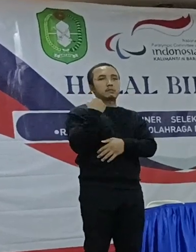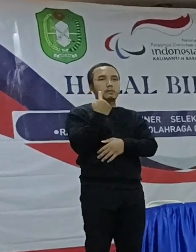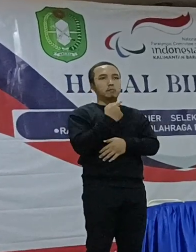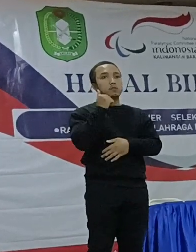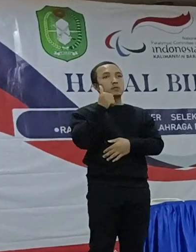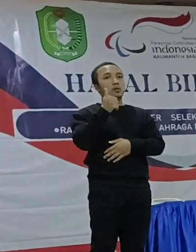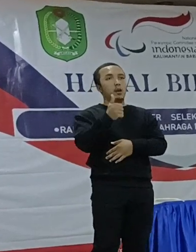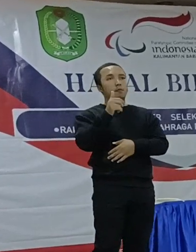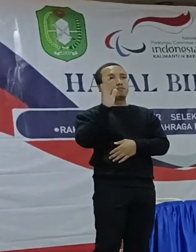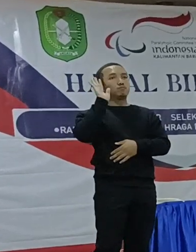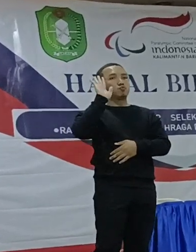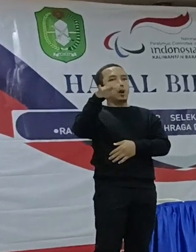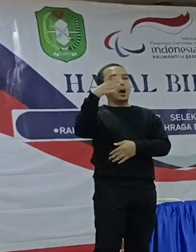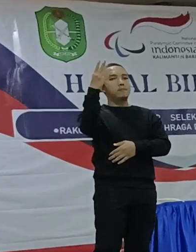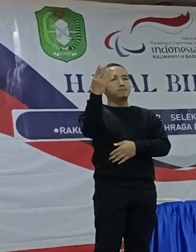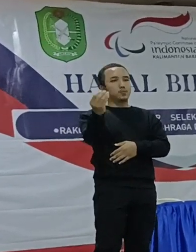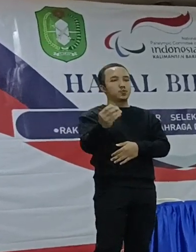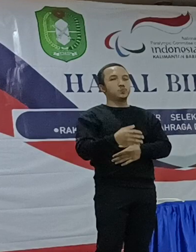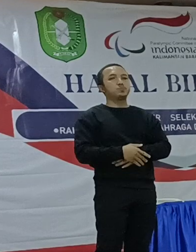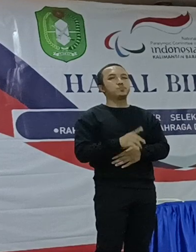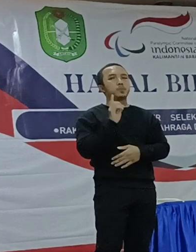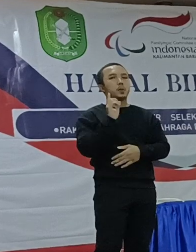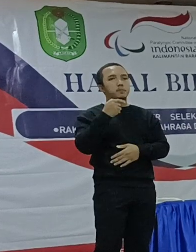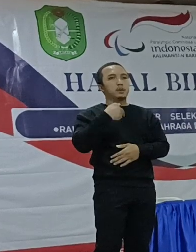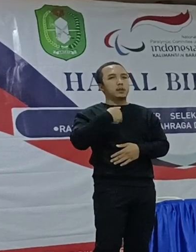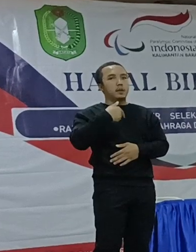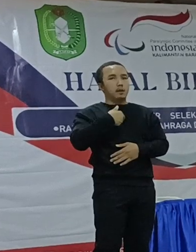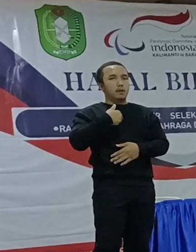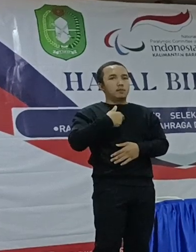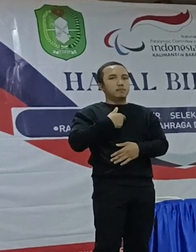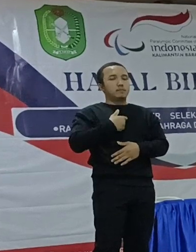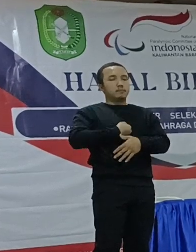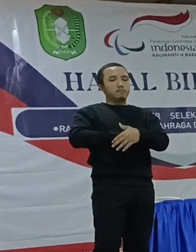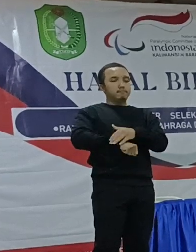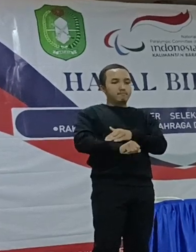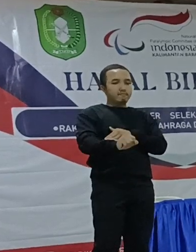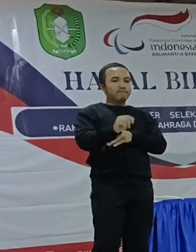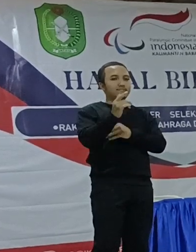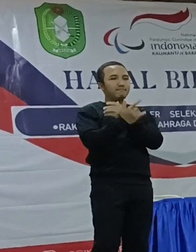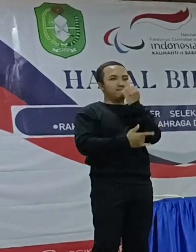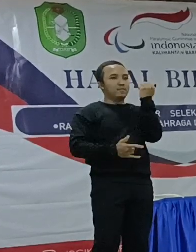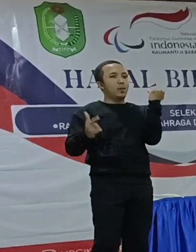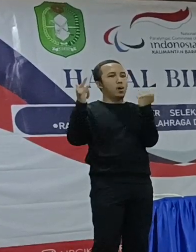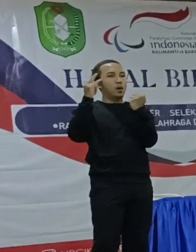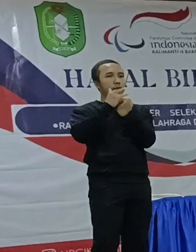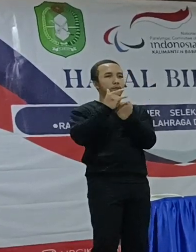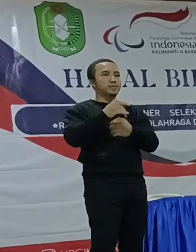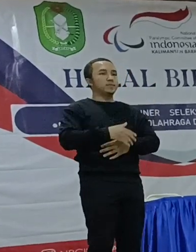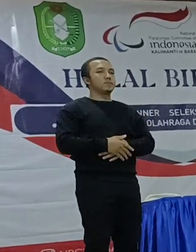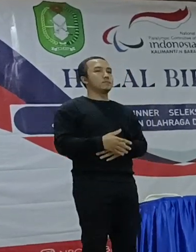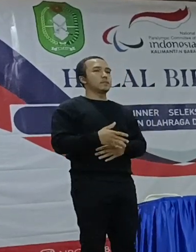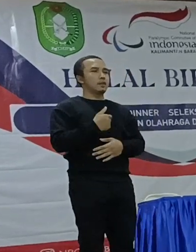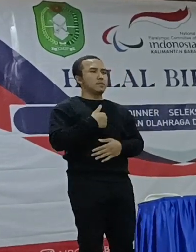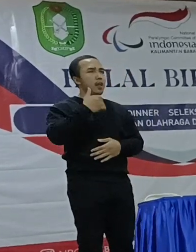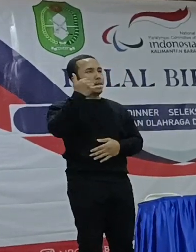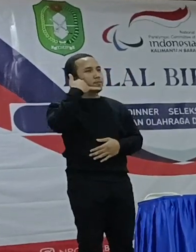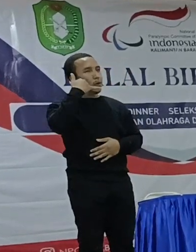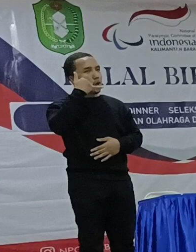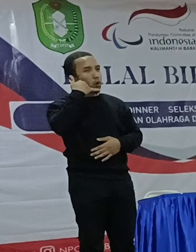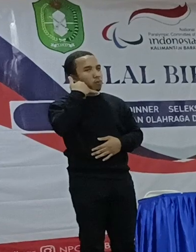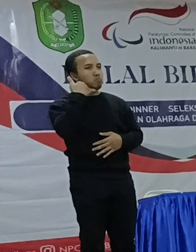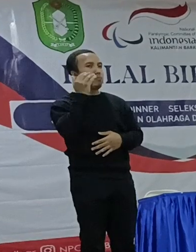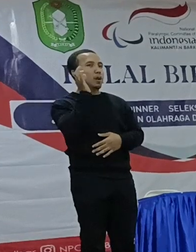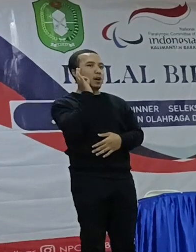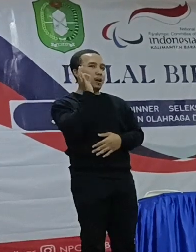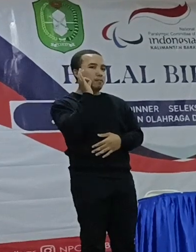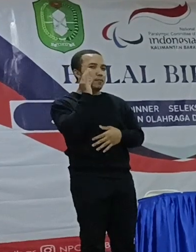tempat sekolah ya. Bisa. Jadi saya kena letter kan ya, kena letter, bu maaf bu apa